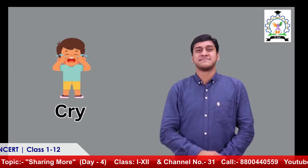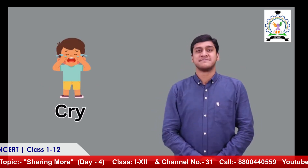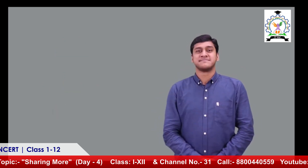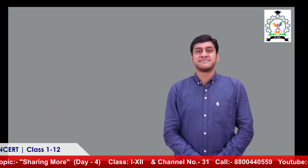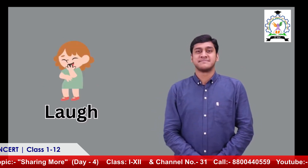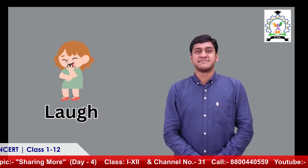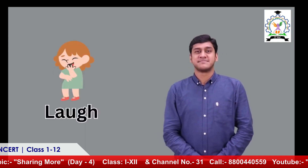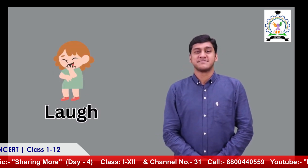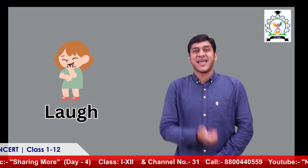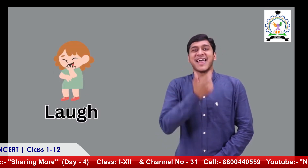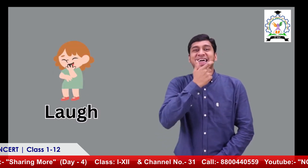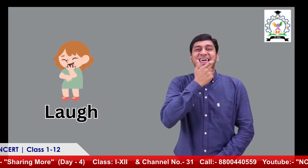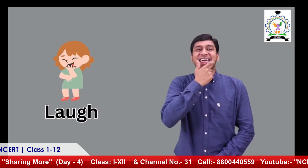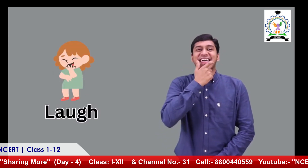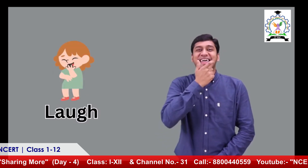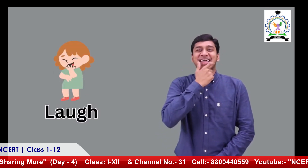रोना,